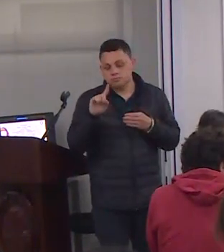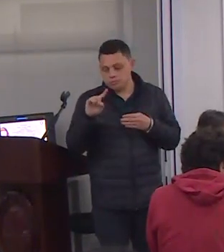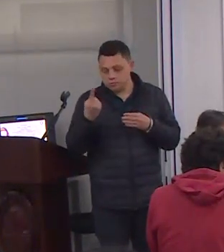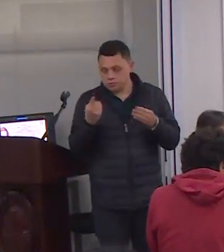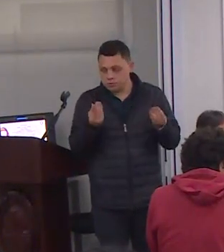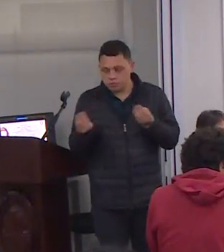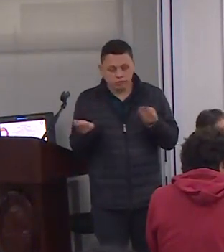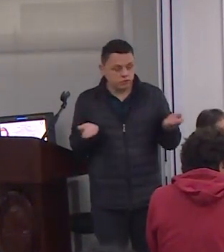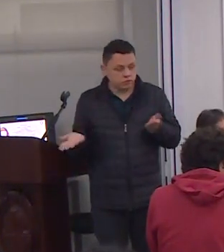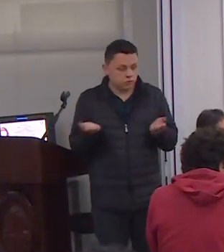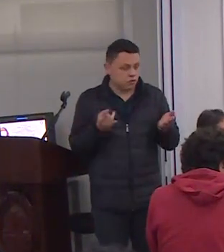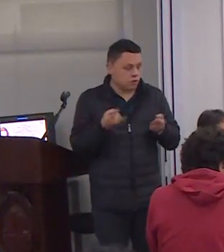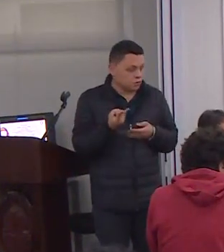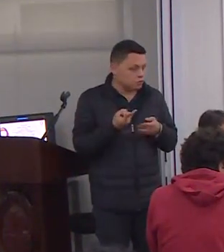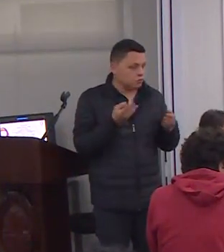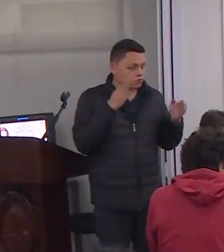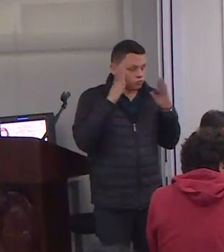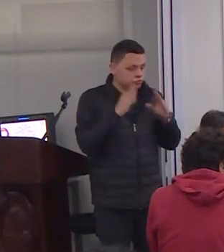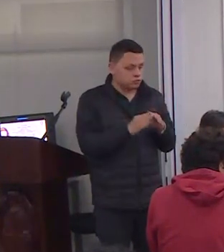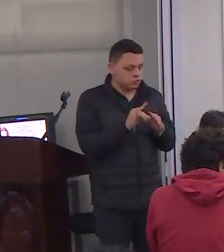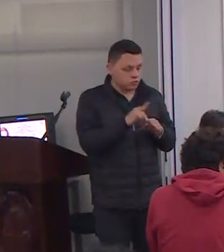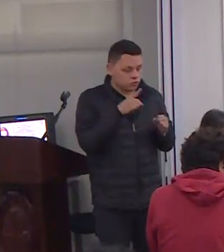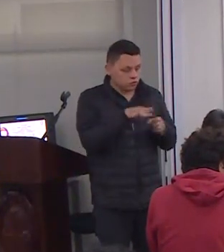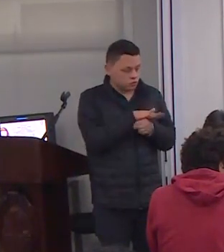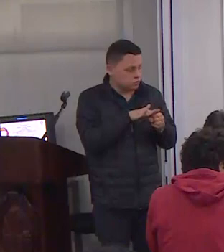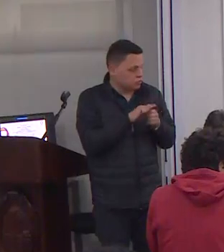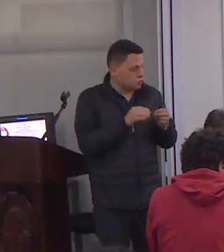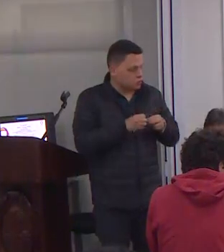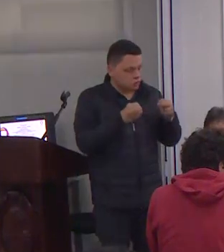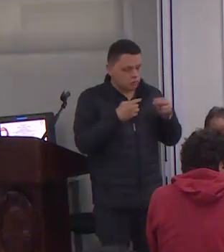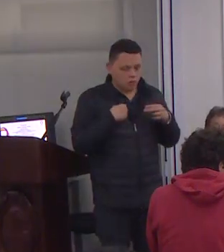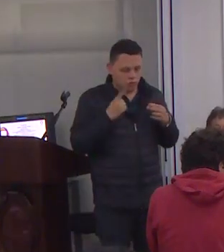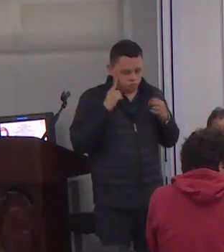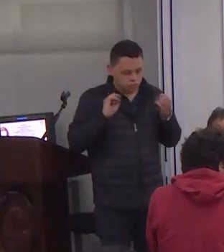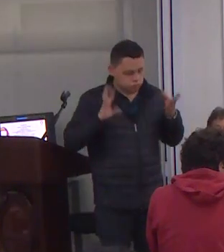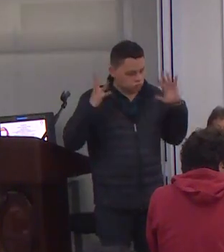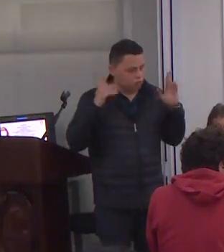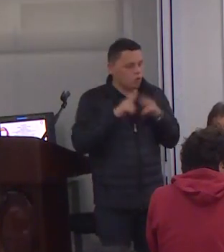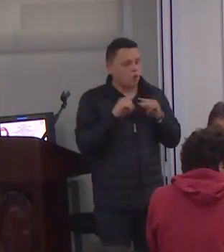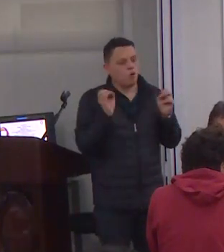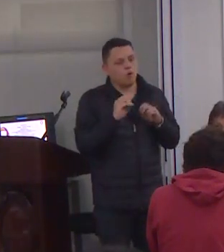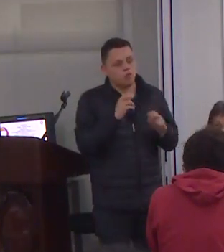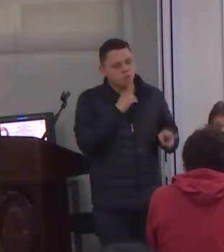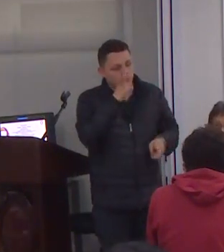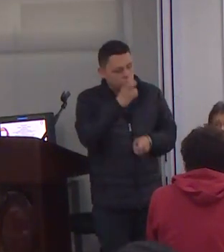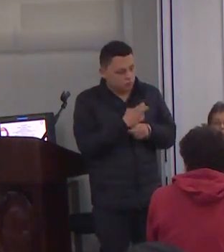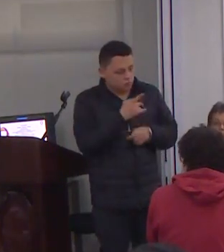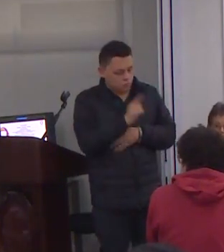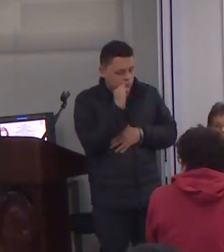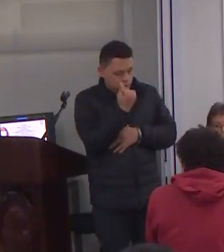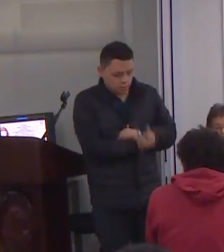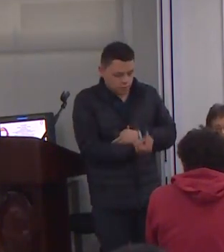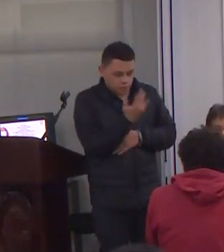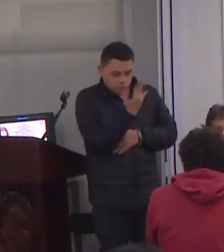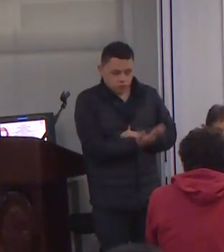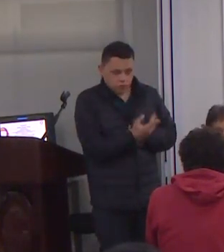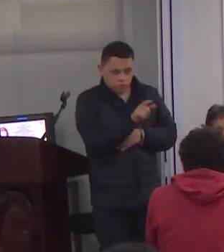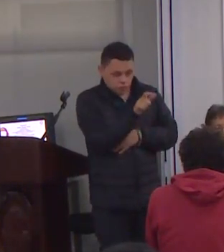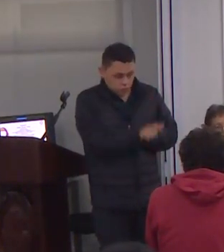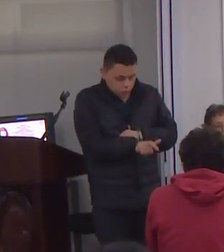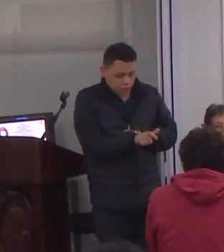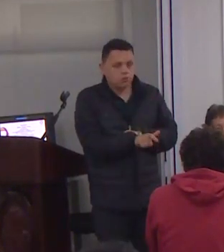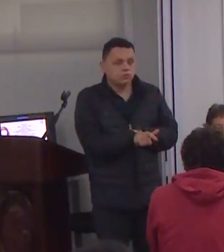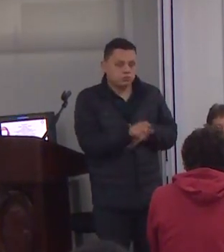si se presenta un momento de crisis o dificultad de manera específica en estos temas